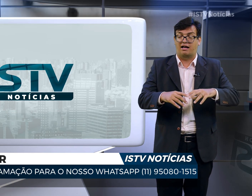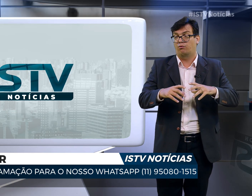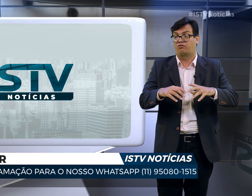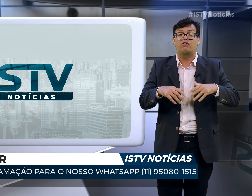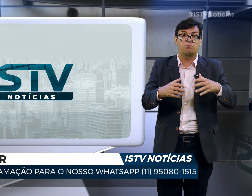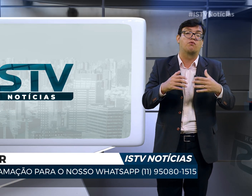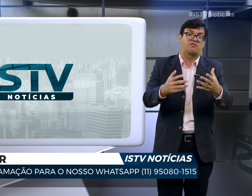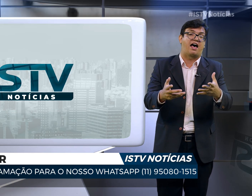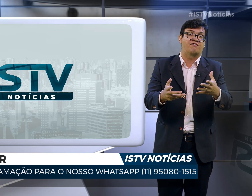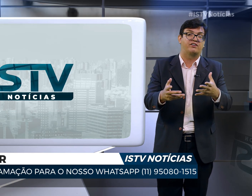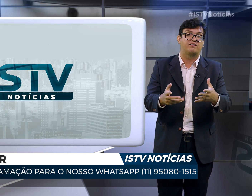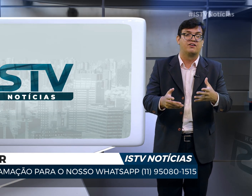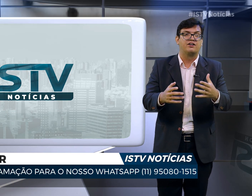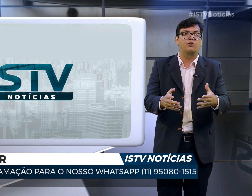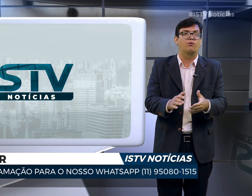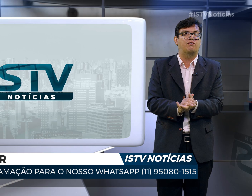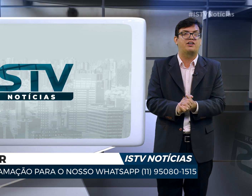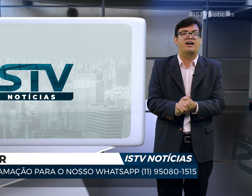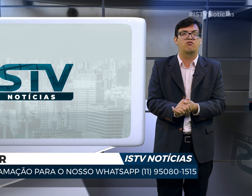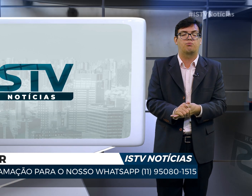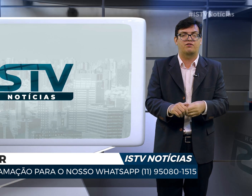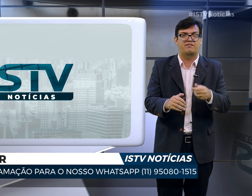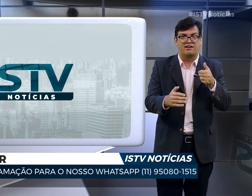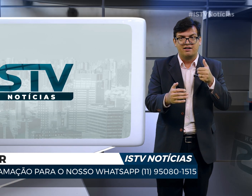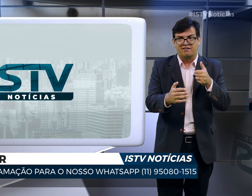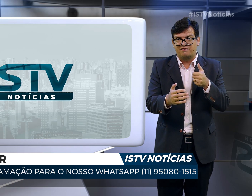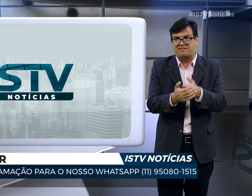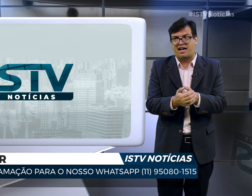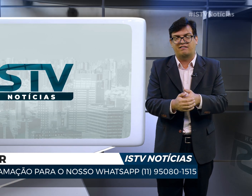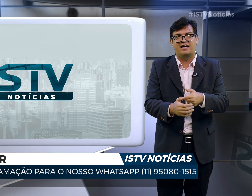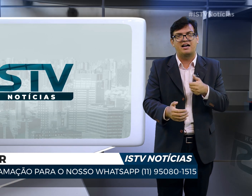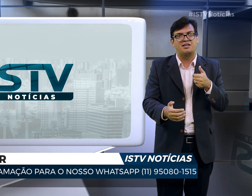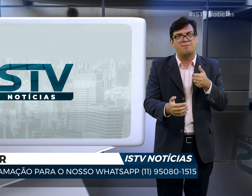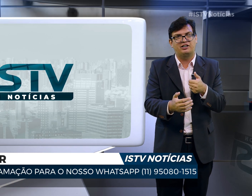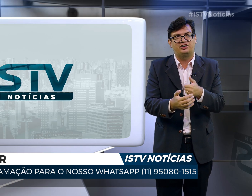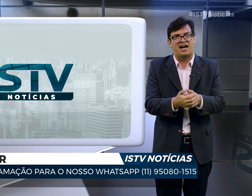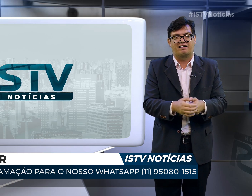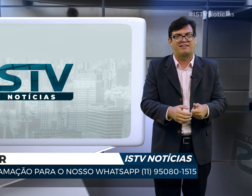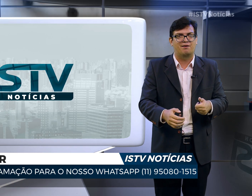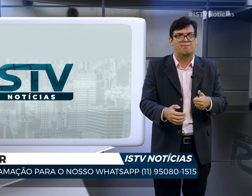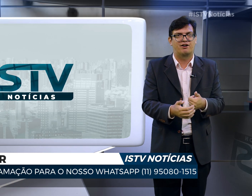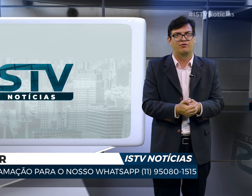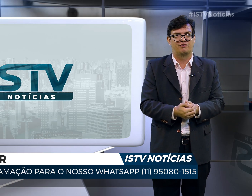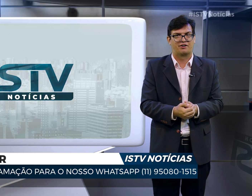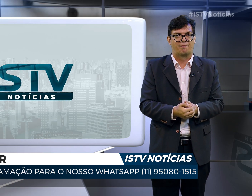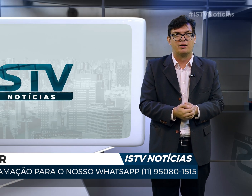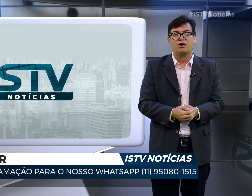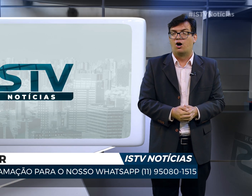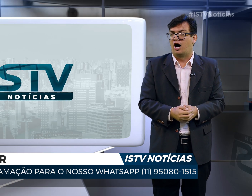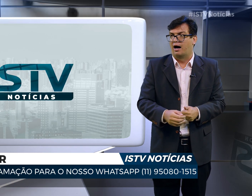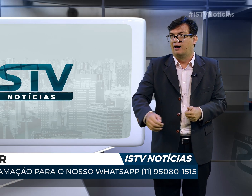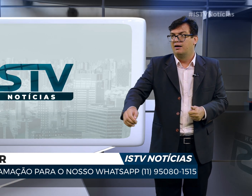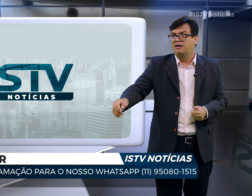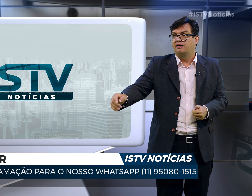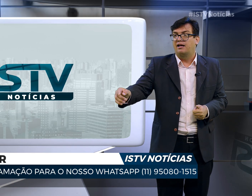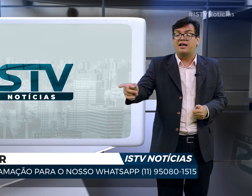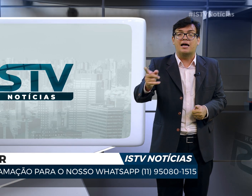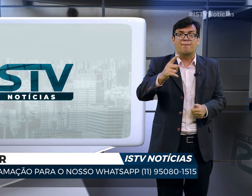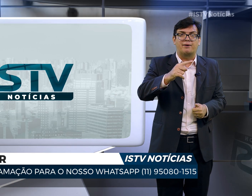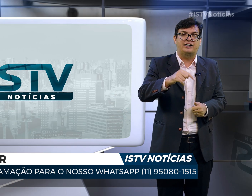os responsáveis e conseguir a resposta certa e imediata para você. Ó, lembra que